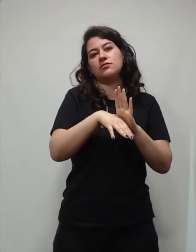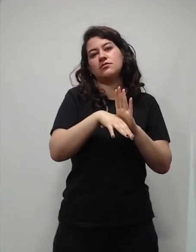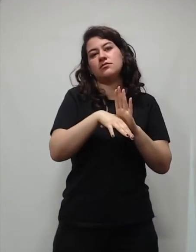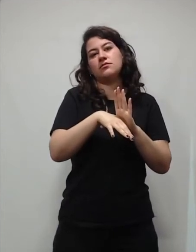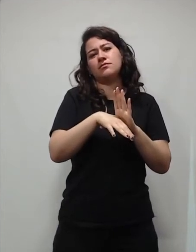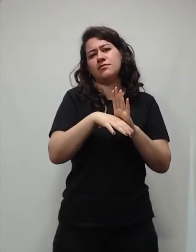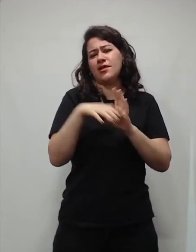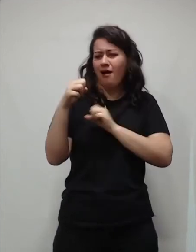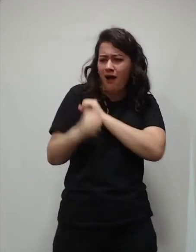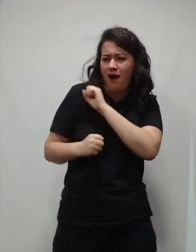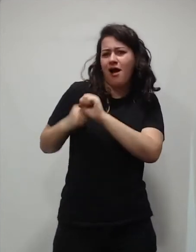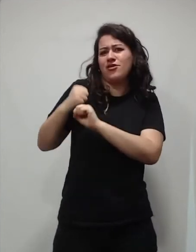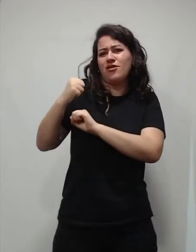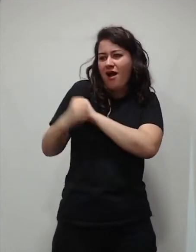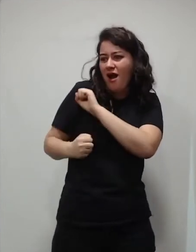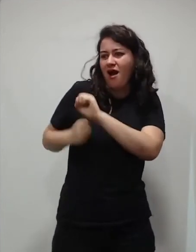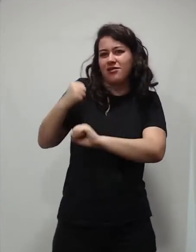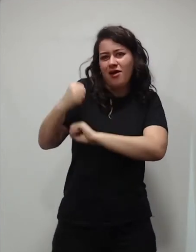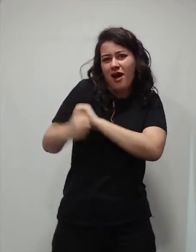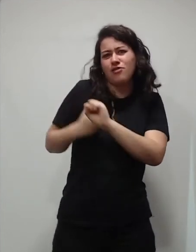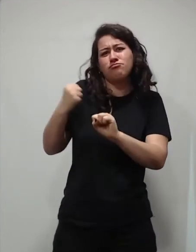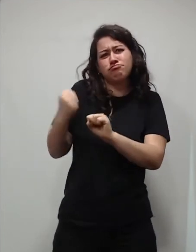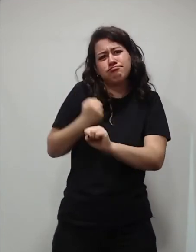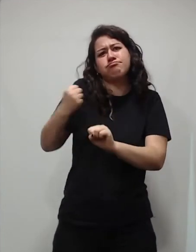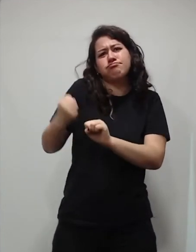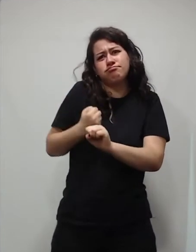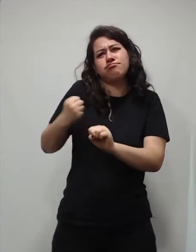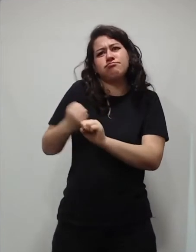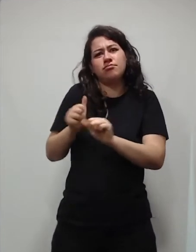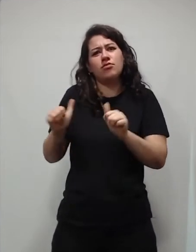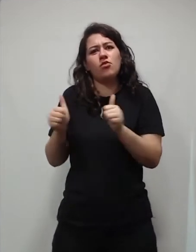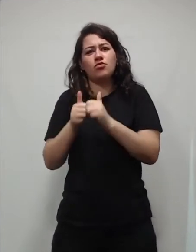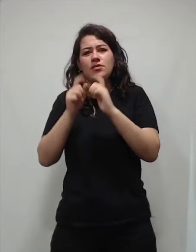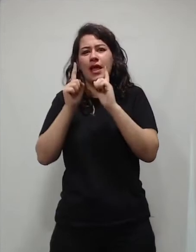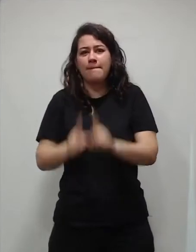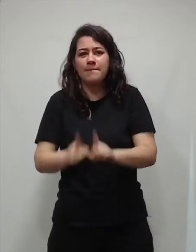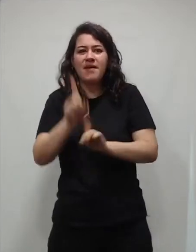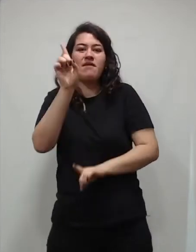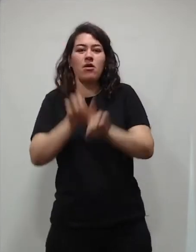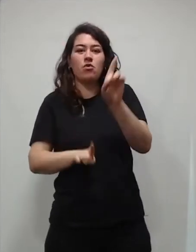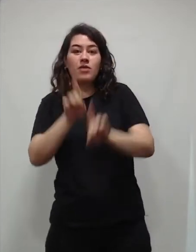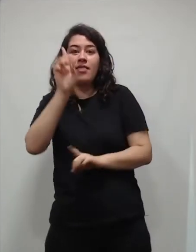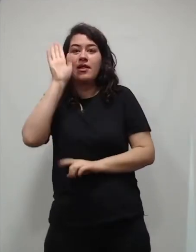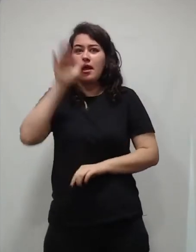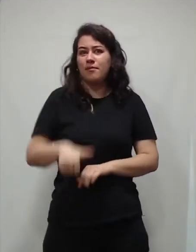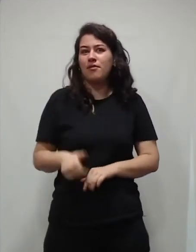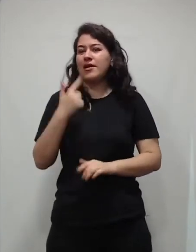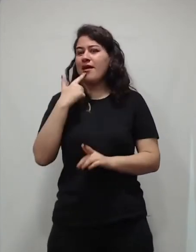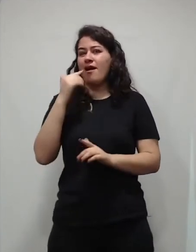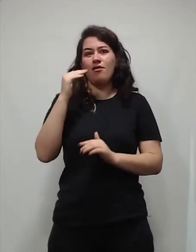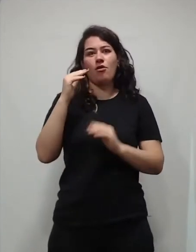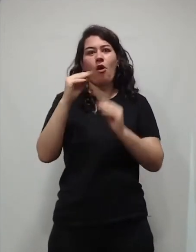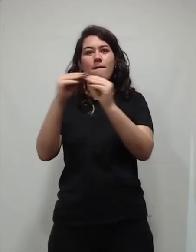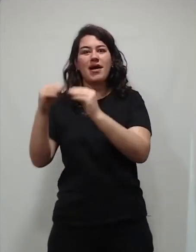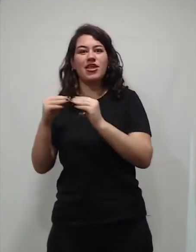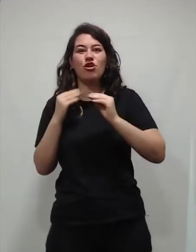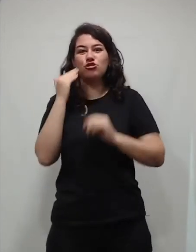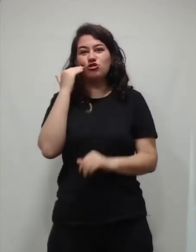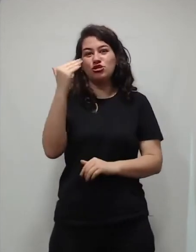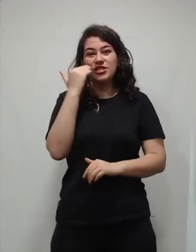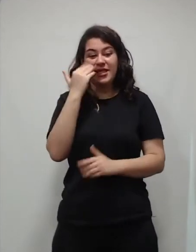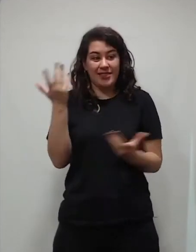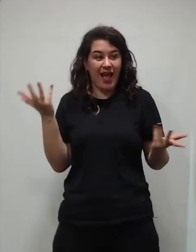de tantos años de trabajo conjunto, y también de la Universidad de la República, colegas docentes que están